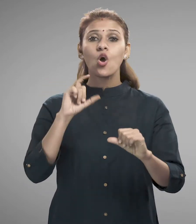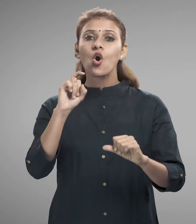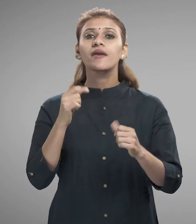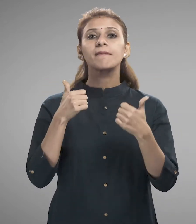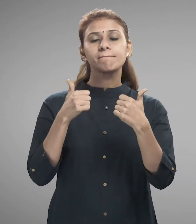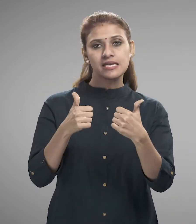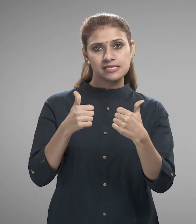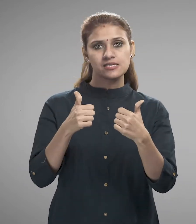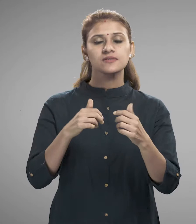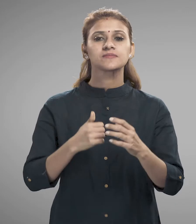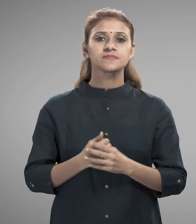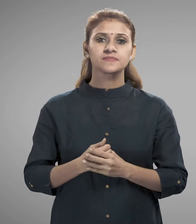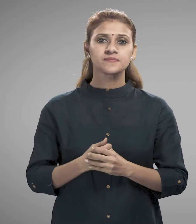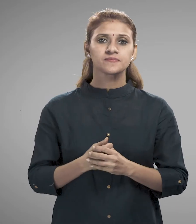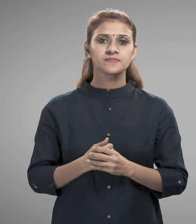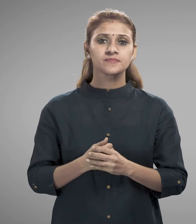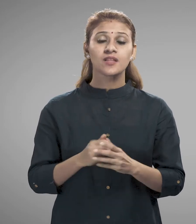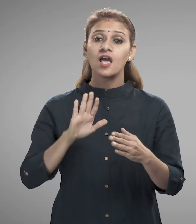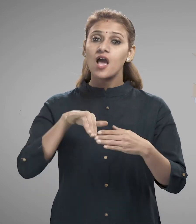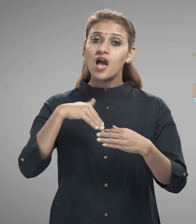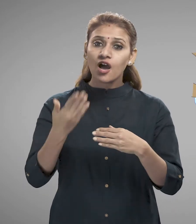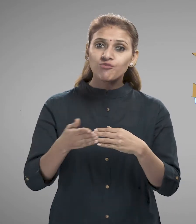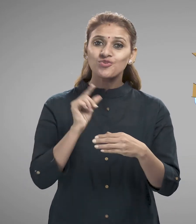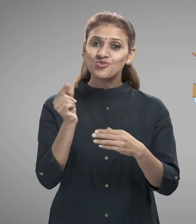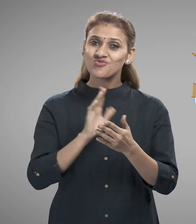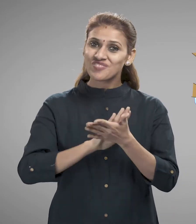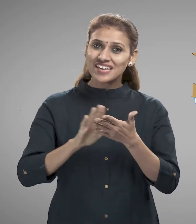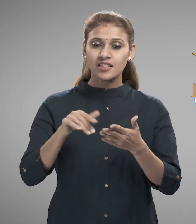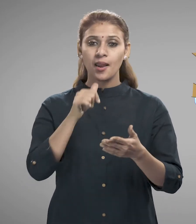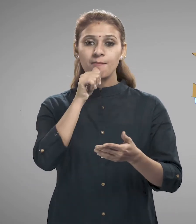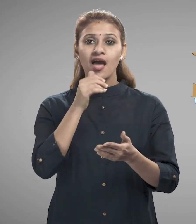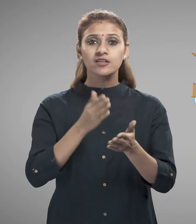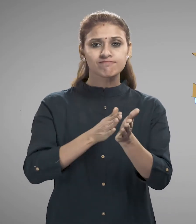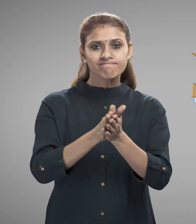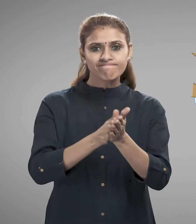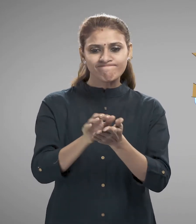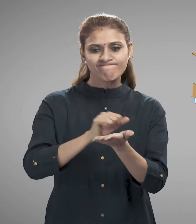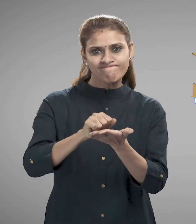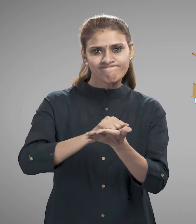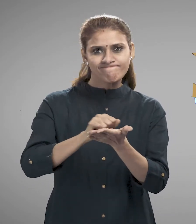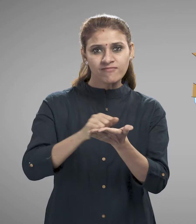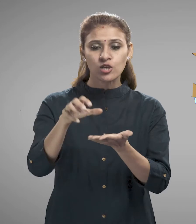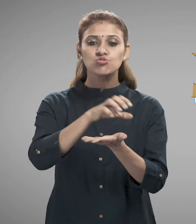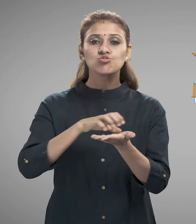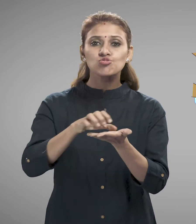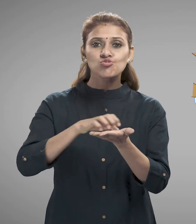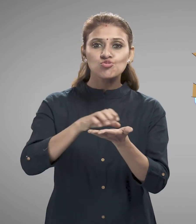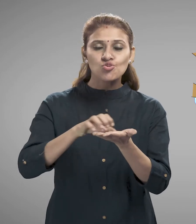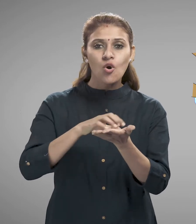सूती कपड़ा इस्तेमाल करें। कपड़े को इस्तेमाल करने के बाद उसे अच्छी तरह ठंडे पानी और साबुन